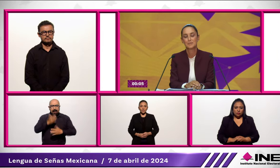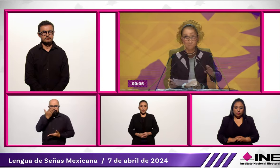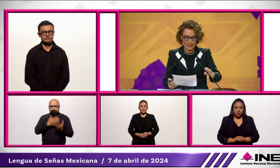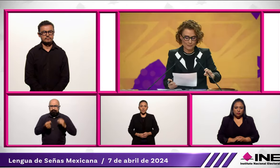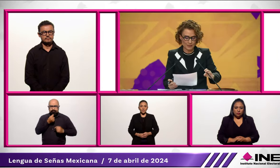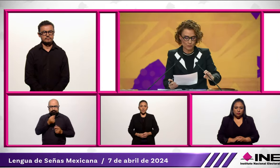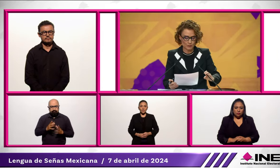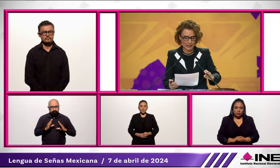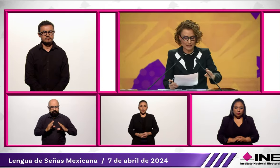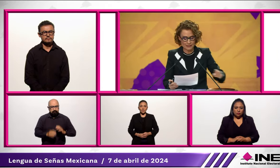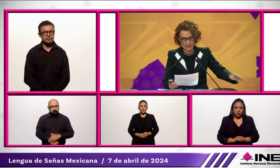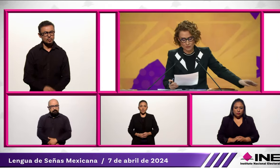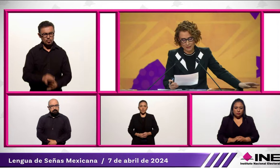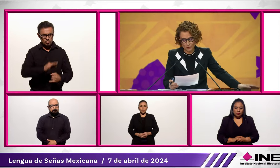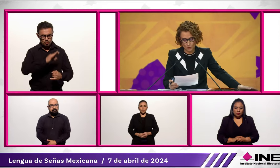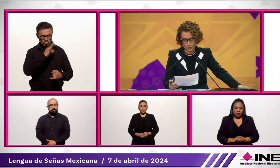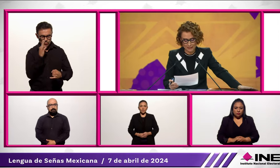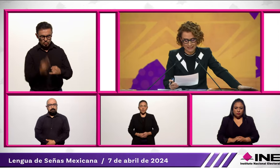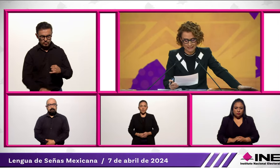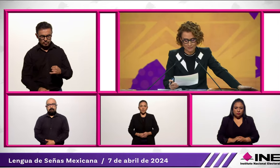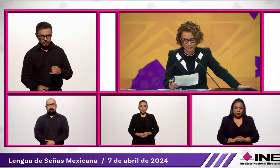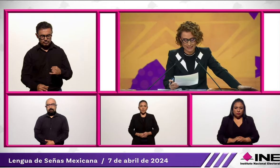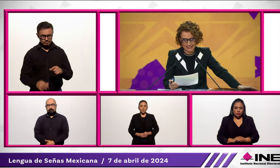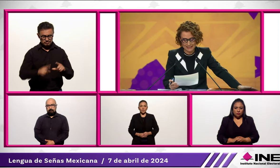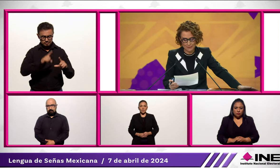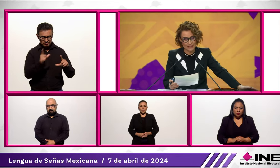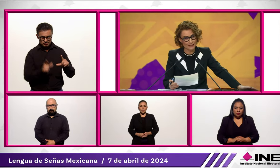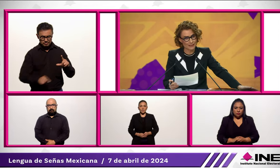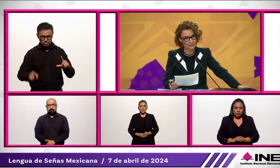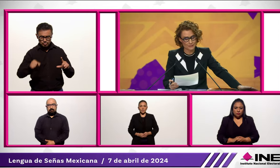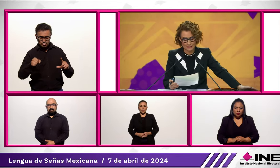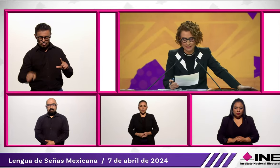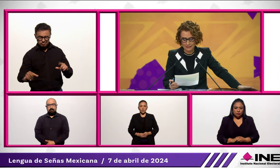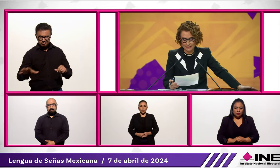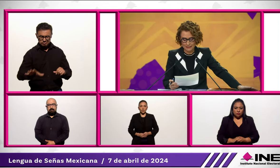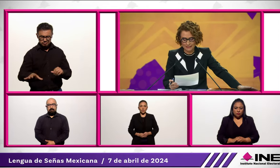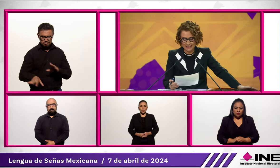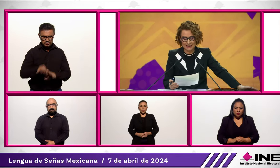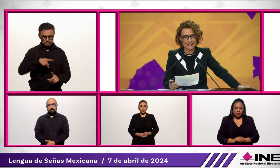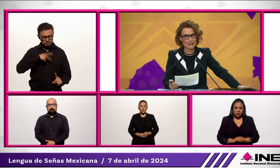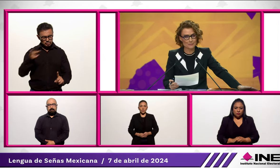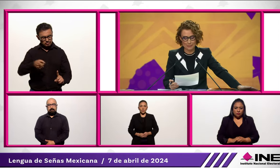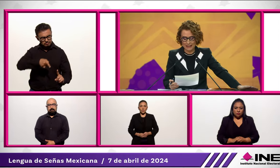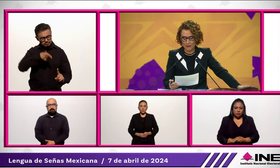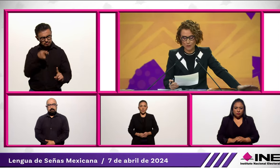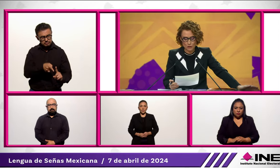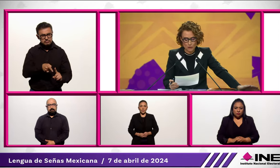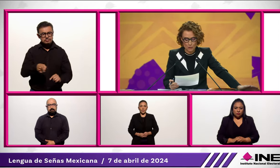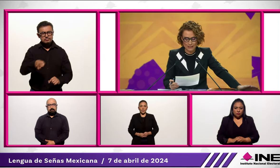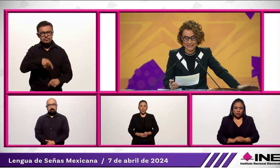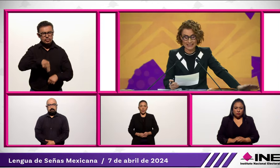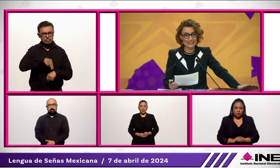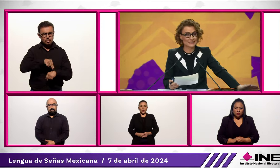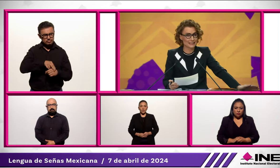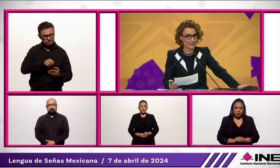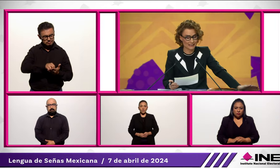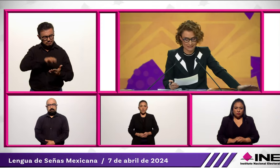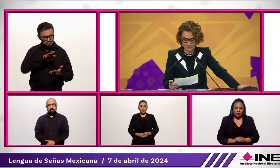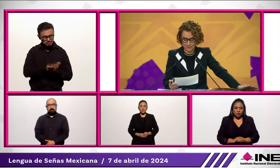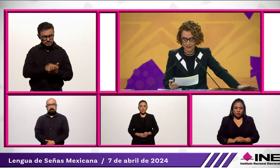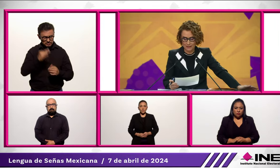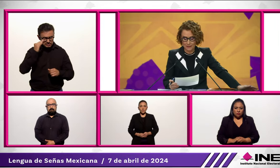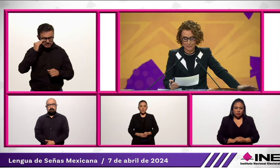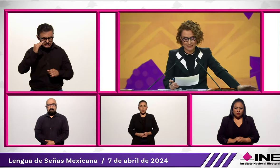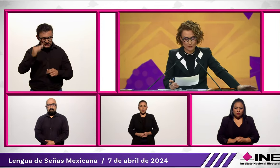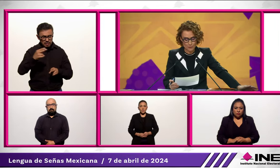Por último, la pregunta de la zona sur, para recibir una cita médica. Dice, te la dan para 8 o hasta 15